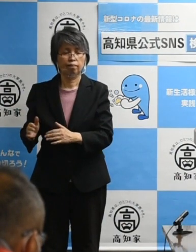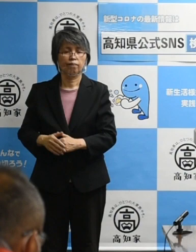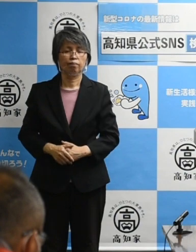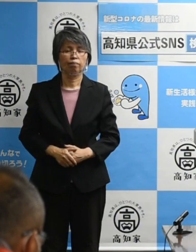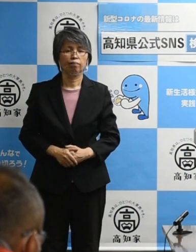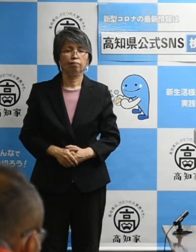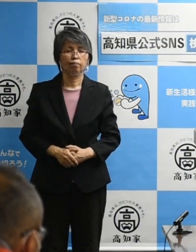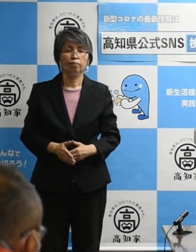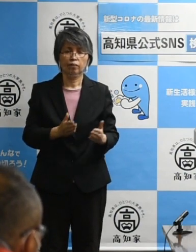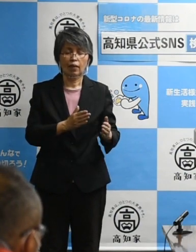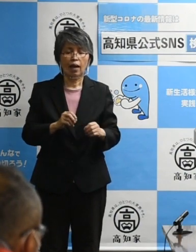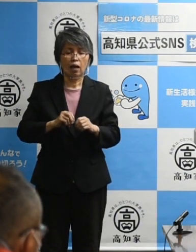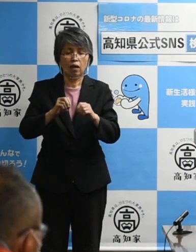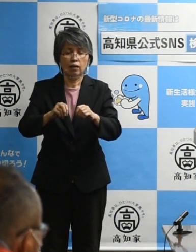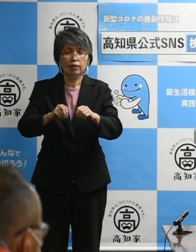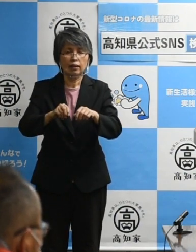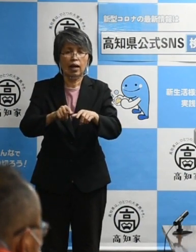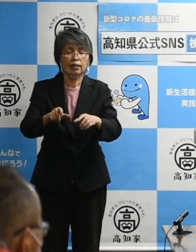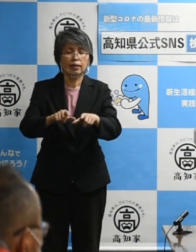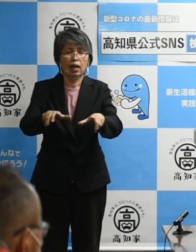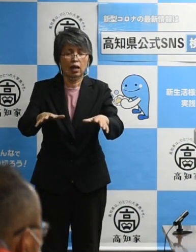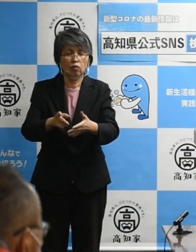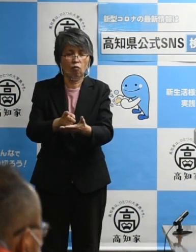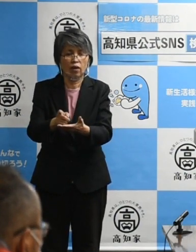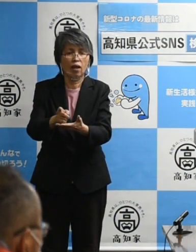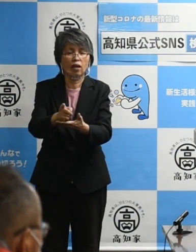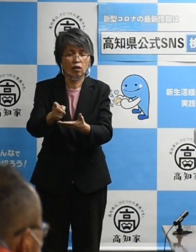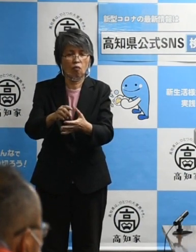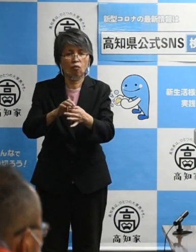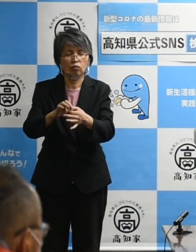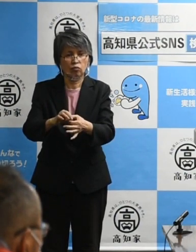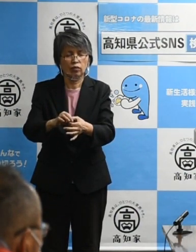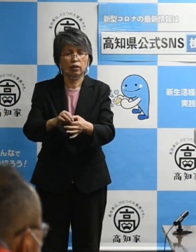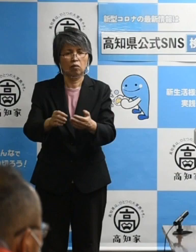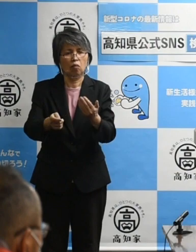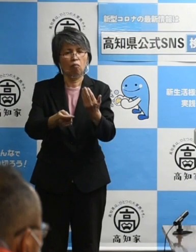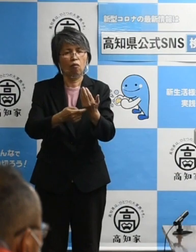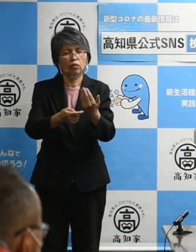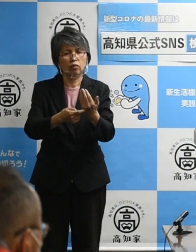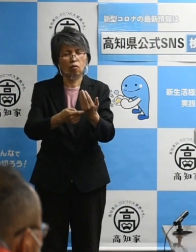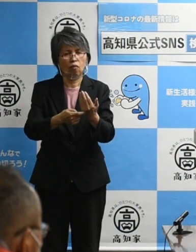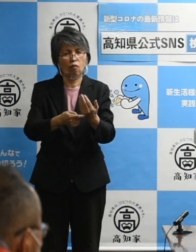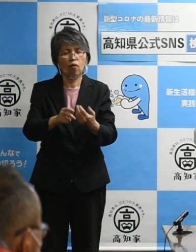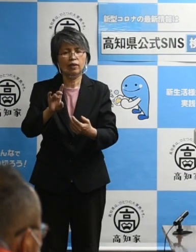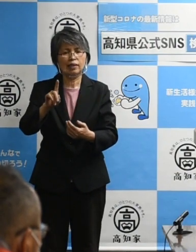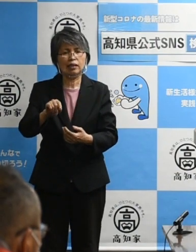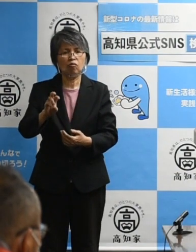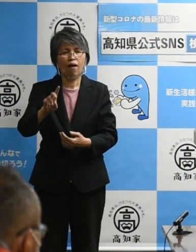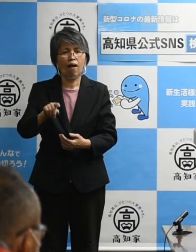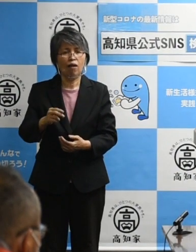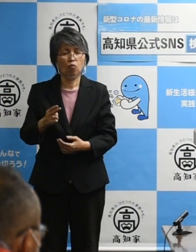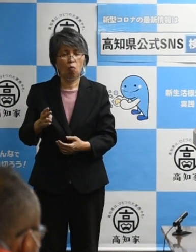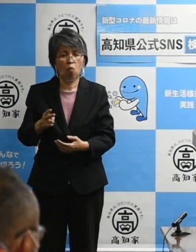これが感染の経路についてのキーワードであります。前から感染経路不明者